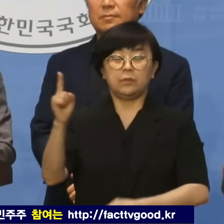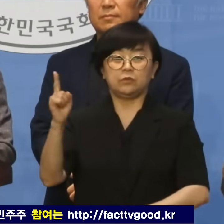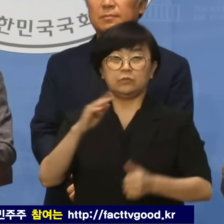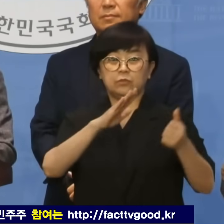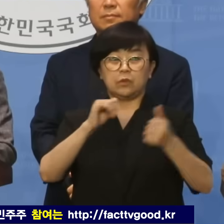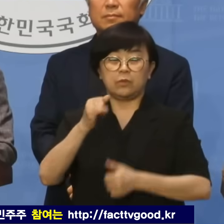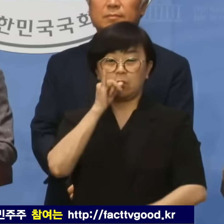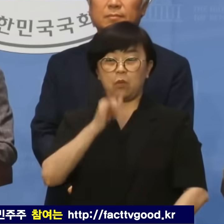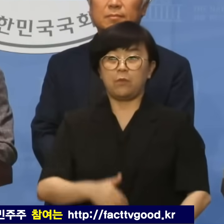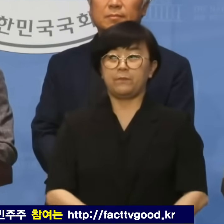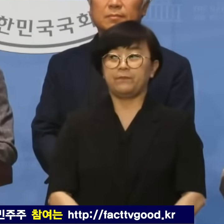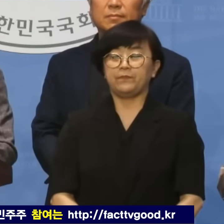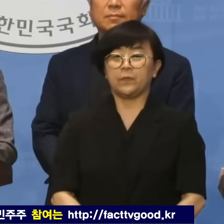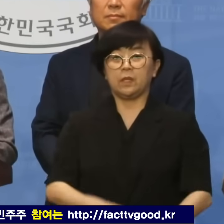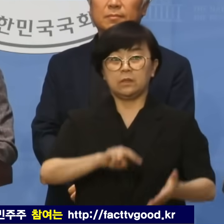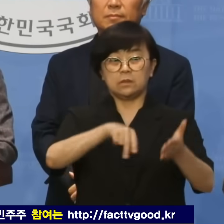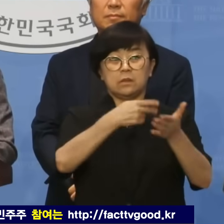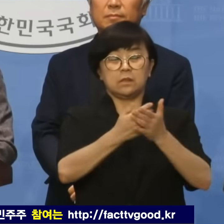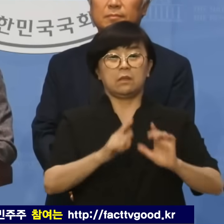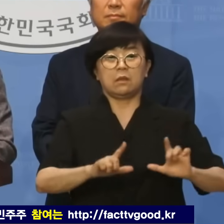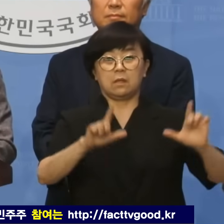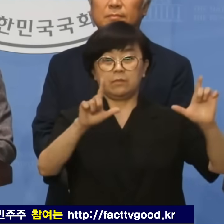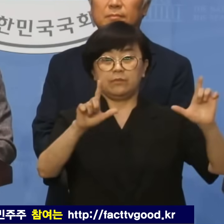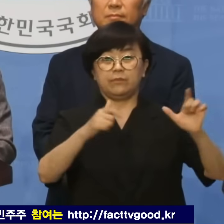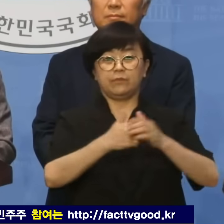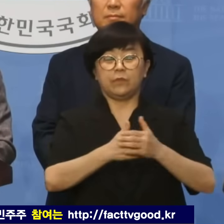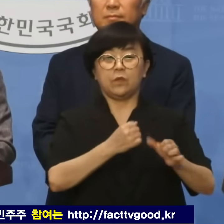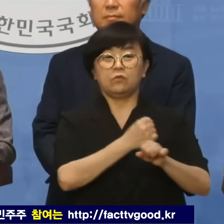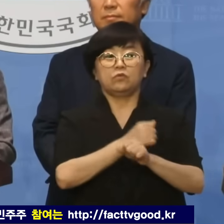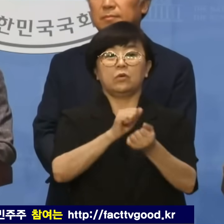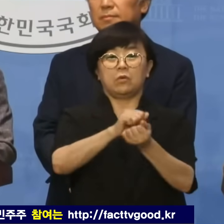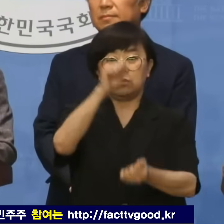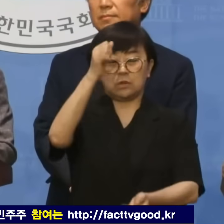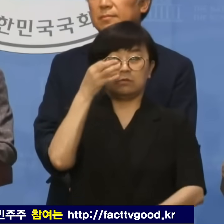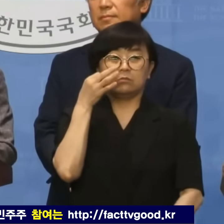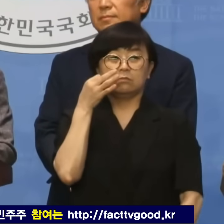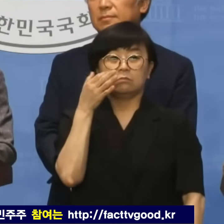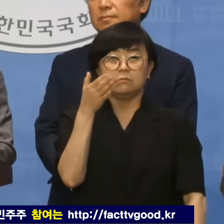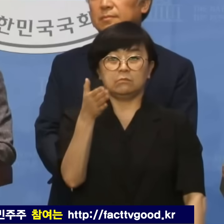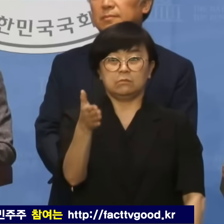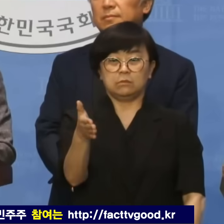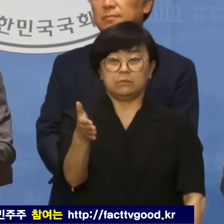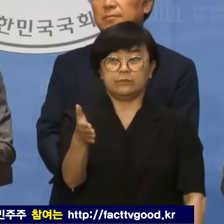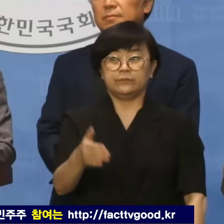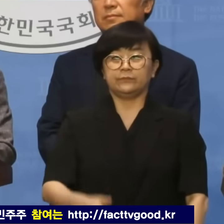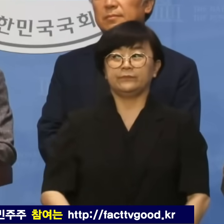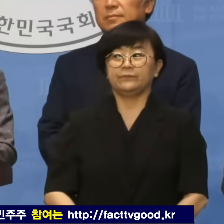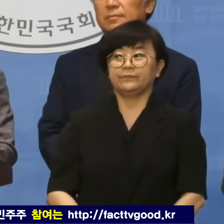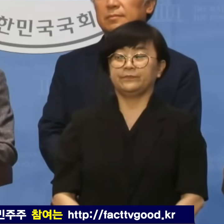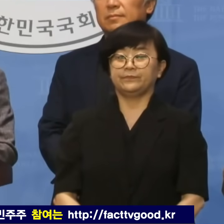조사를 하고 쓰러진 날에는 기어이 구속영장 쇼를 벌였습니다.